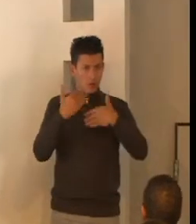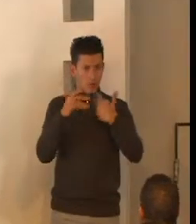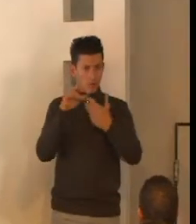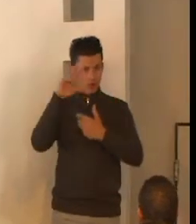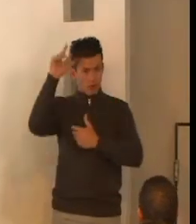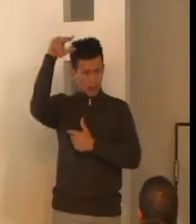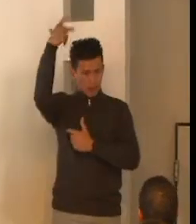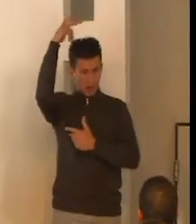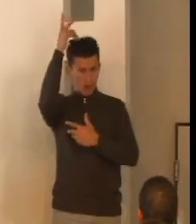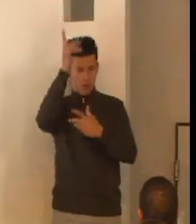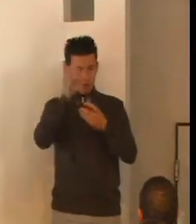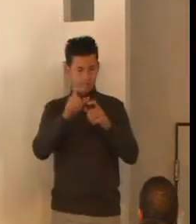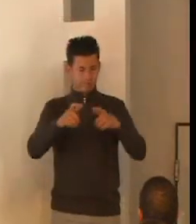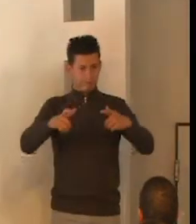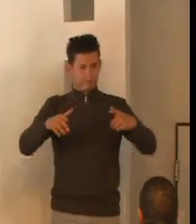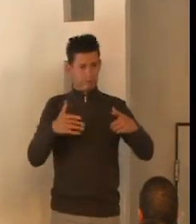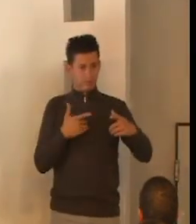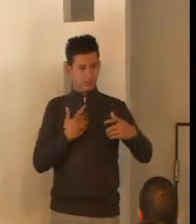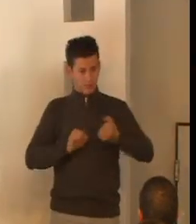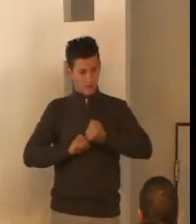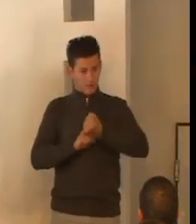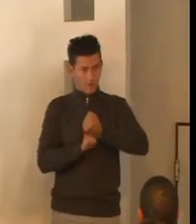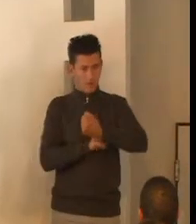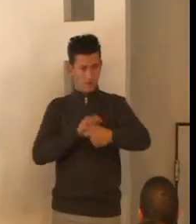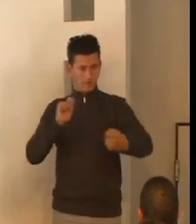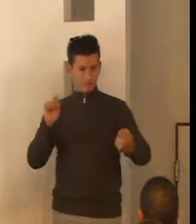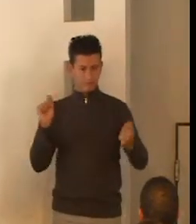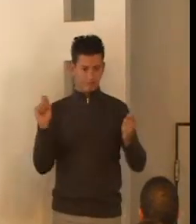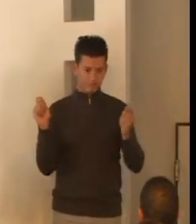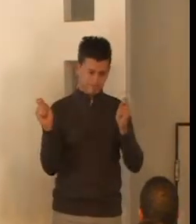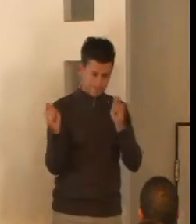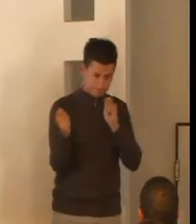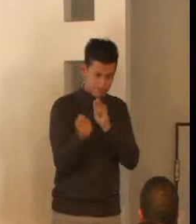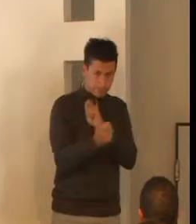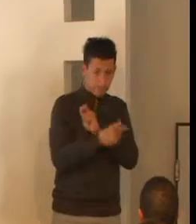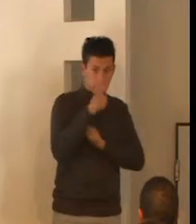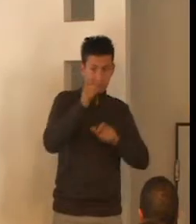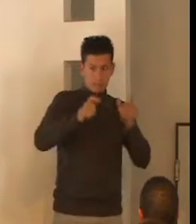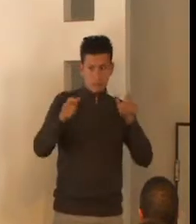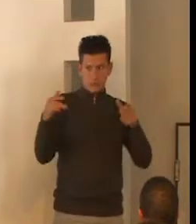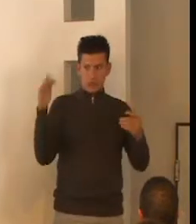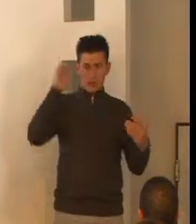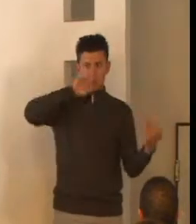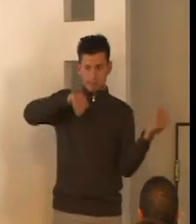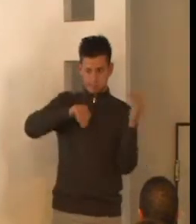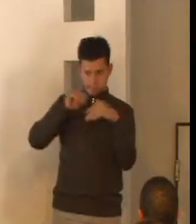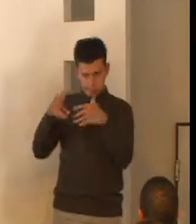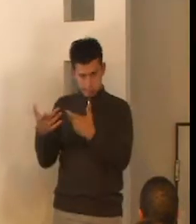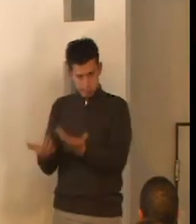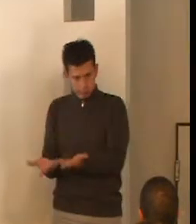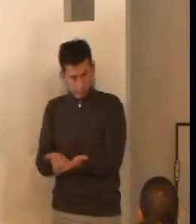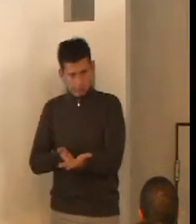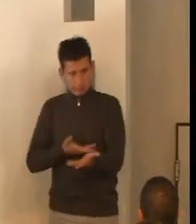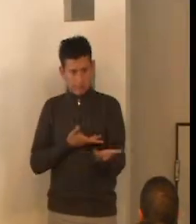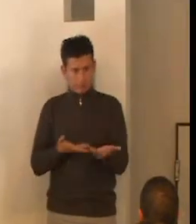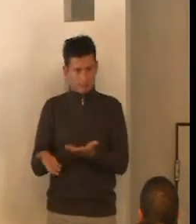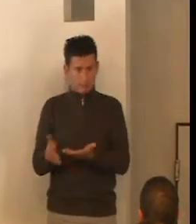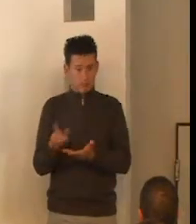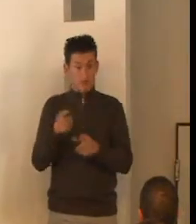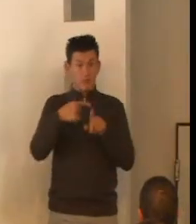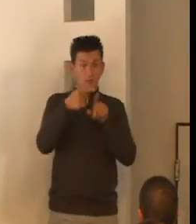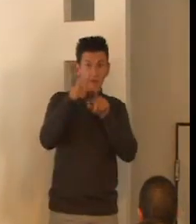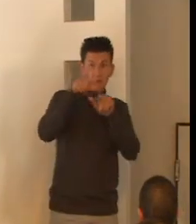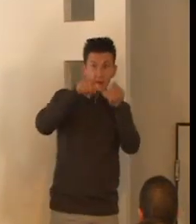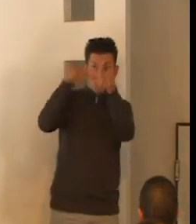vaya fortaleciendo, vaya contando con el concurso de muchos profesionales que en distintos lugares